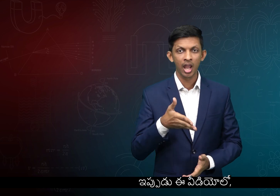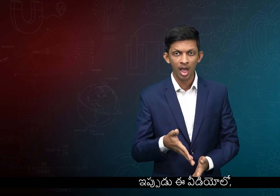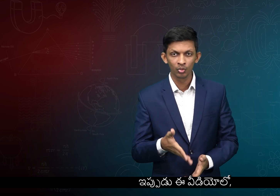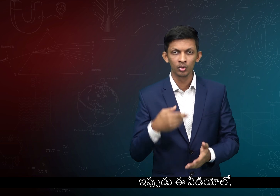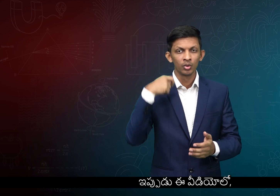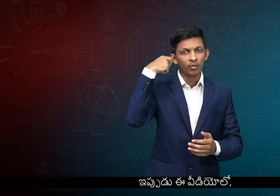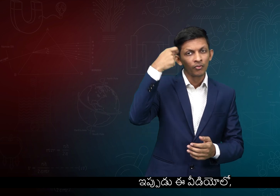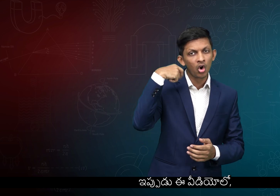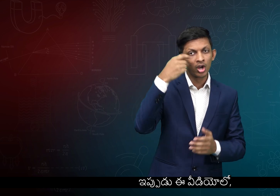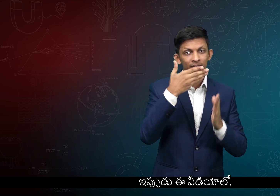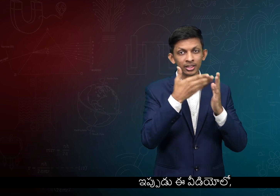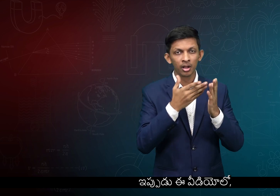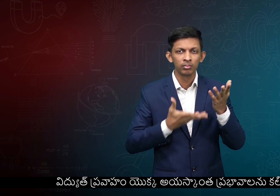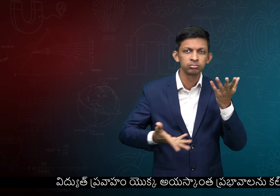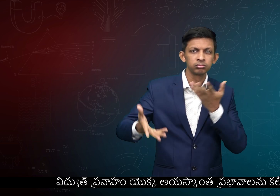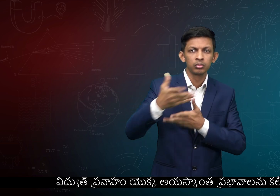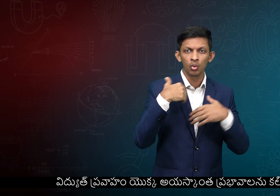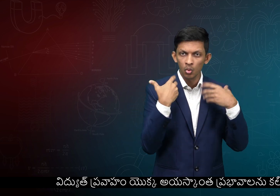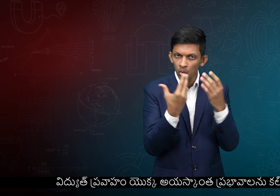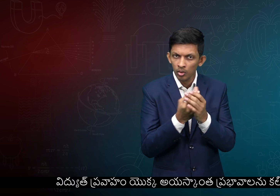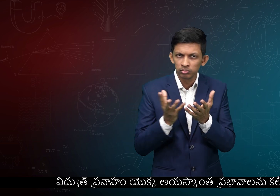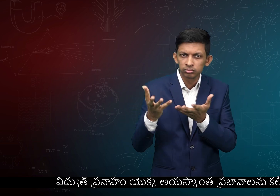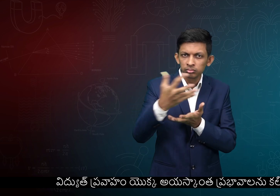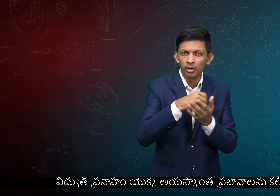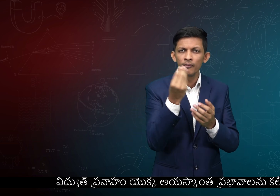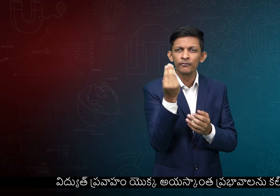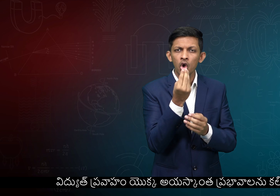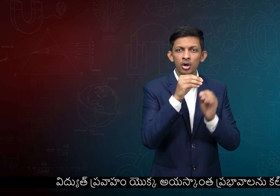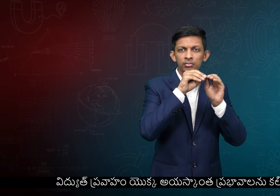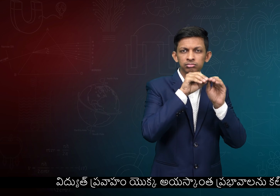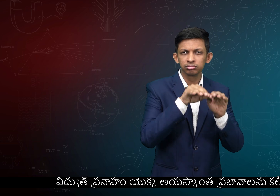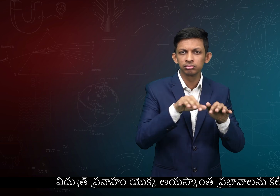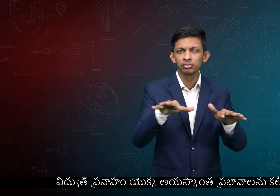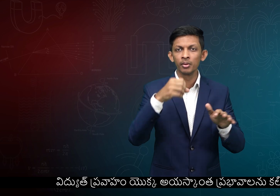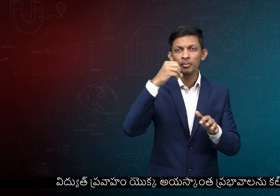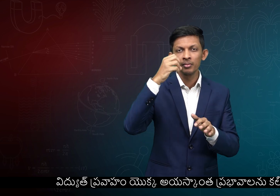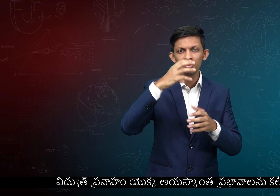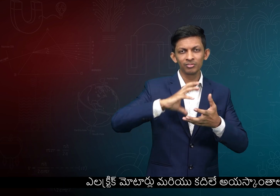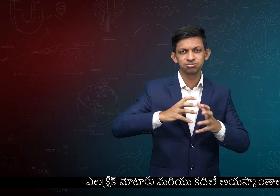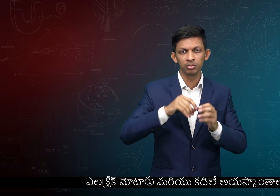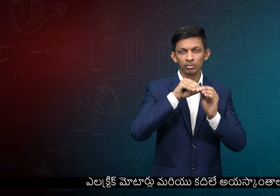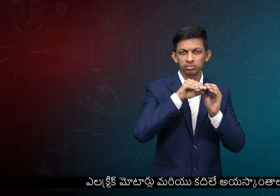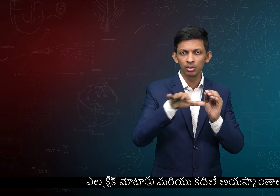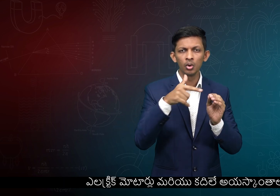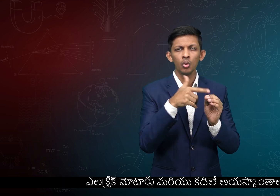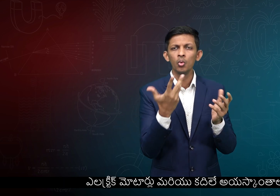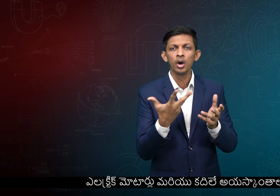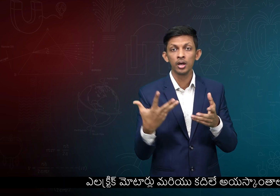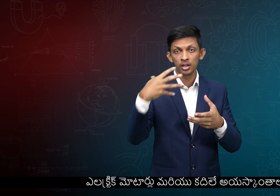ఇప్పుడు ఈ వీడియోలో విద్యుత్ ప్రవాహం యొక్క అయస్కాంత ప్రభావాలను కలిగి ఉన్న ఎలక్ట్రానిక్ మోటార్లు మరియు